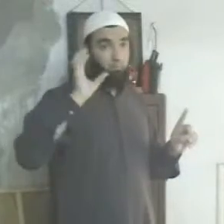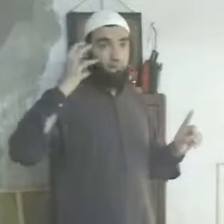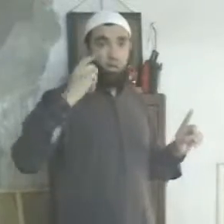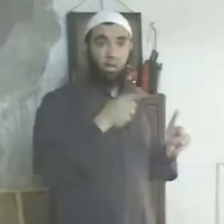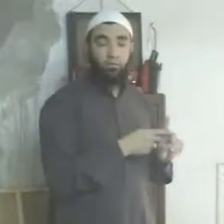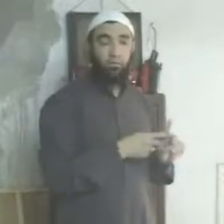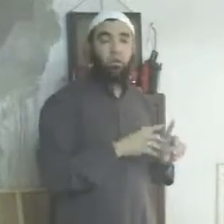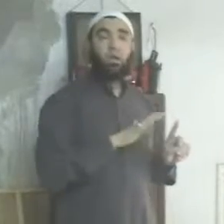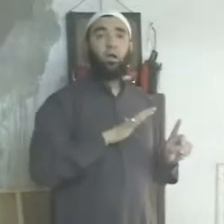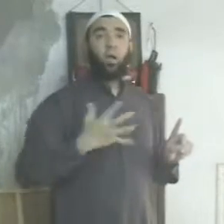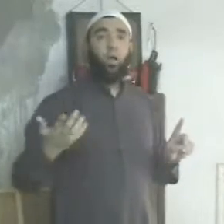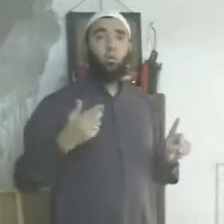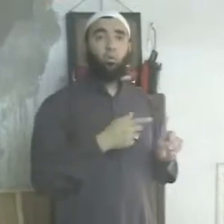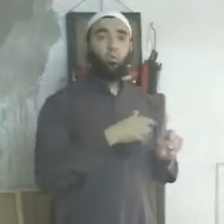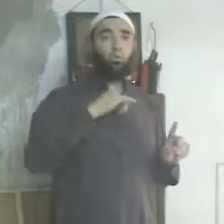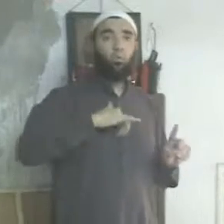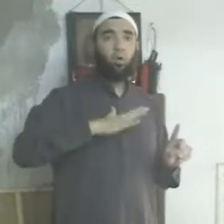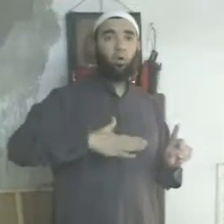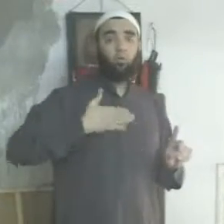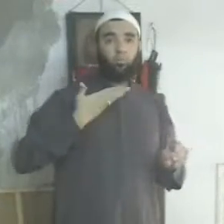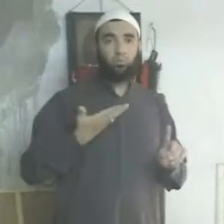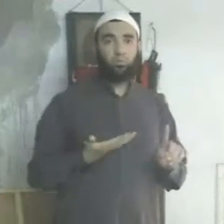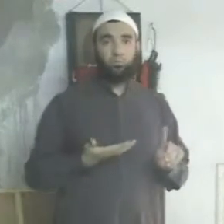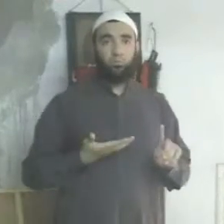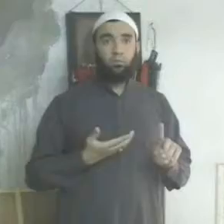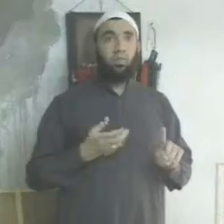أو أنه يتعمد أن يفضح أبيه،